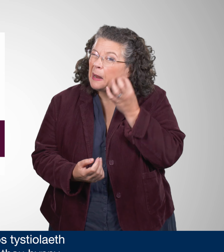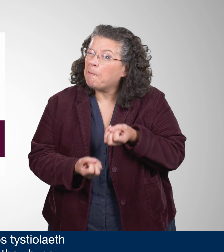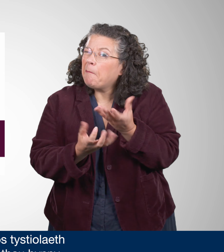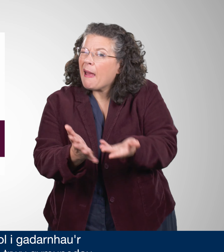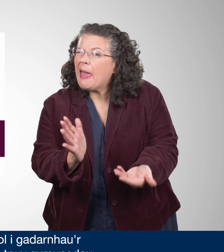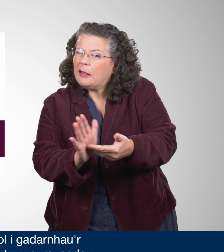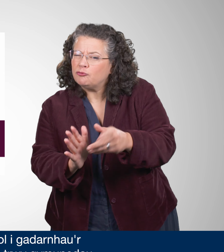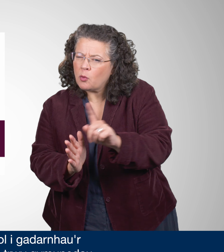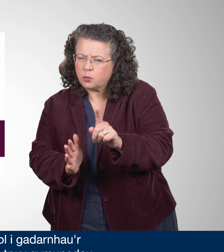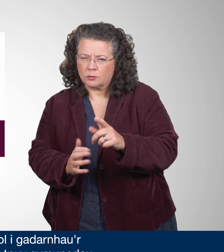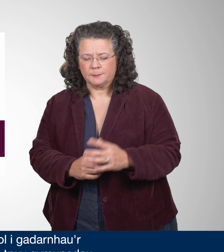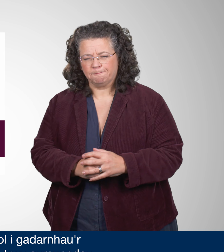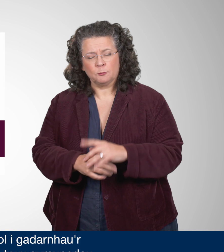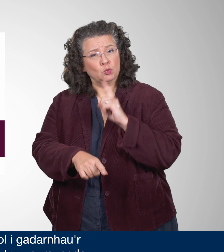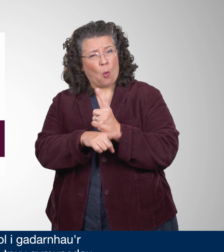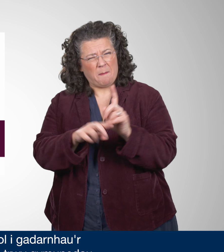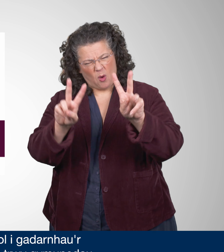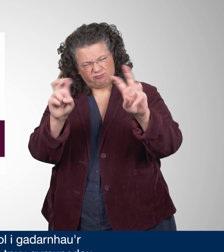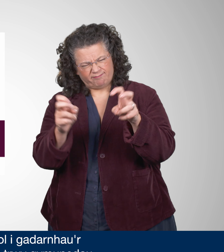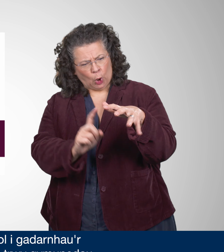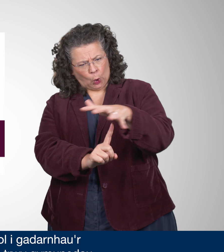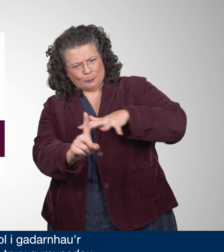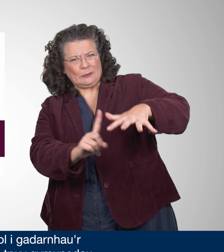Ac mae'n ddefnyddiol i